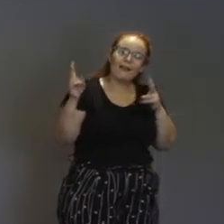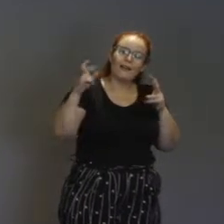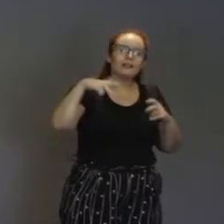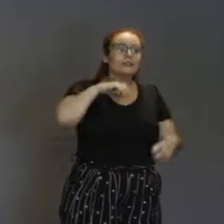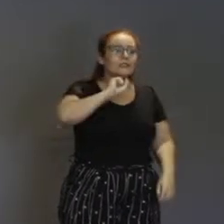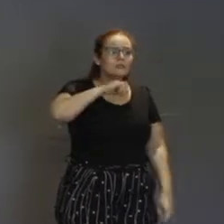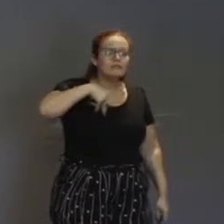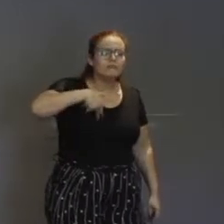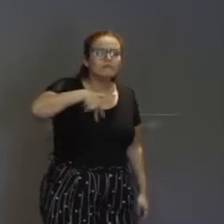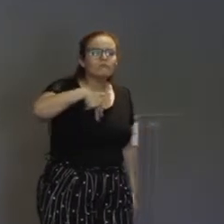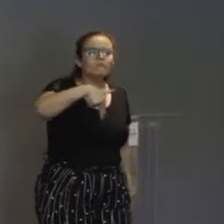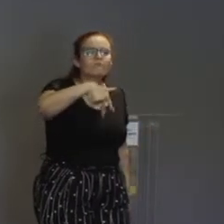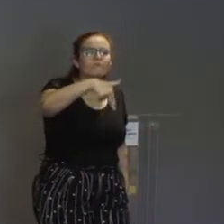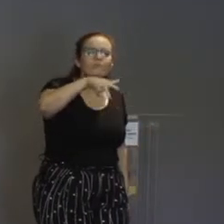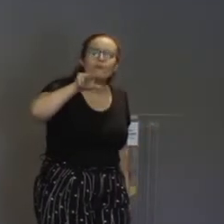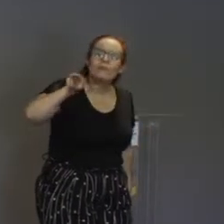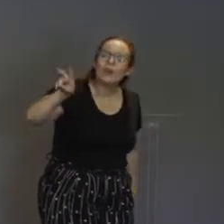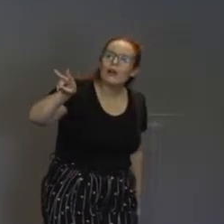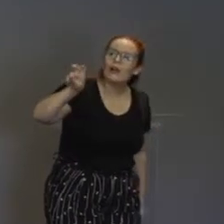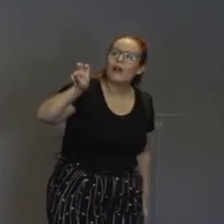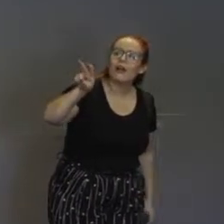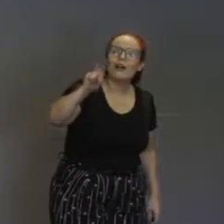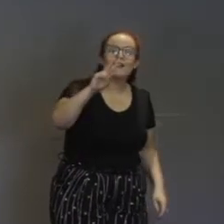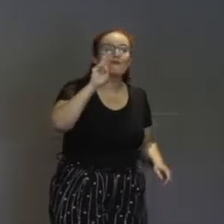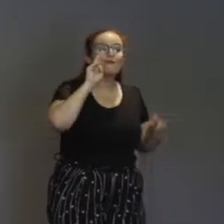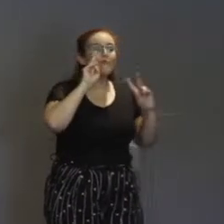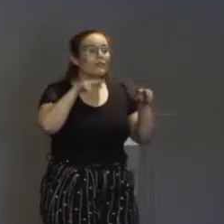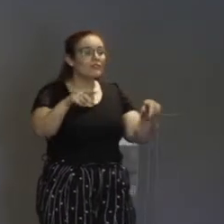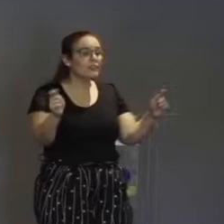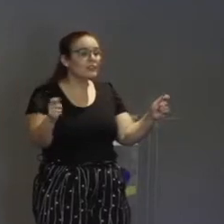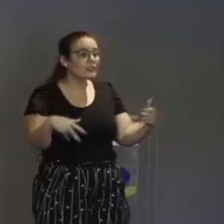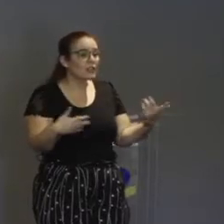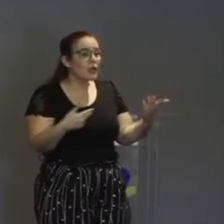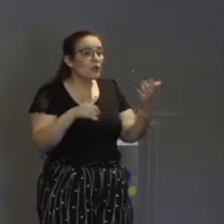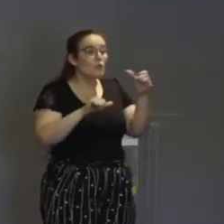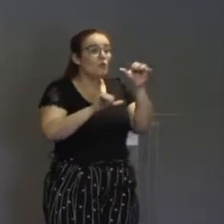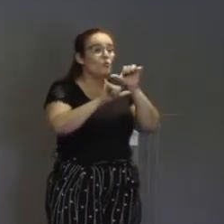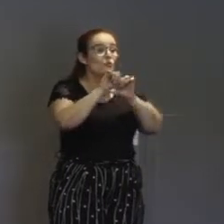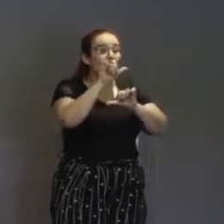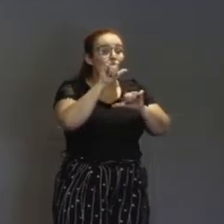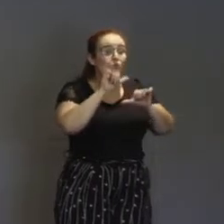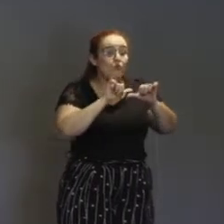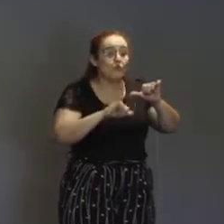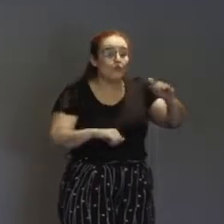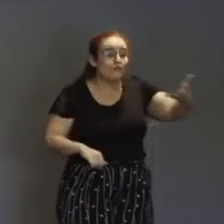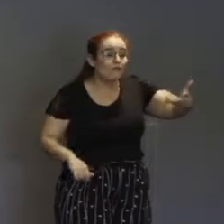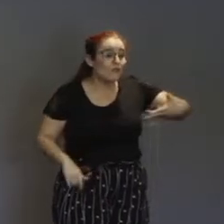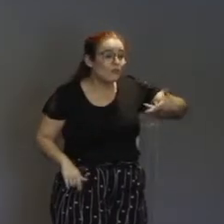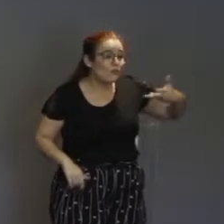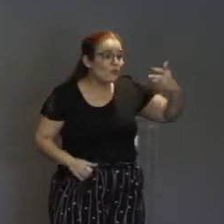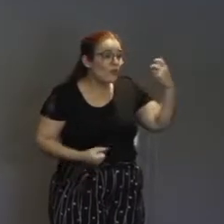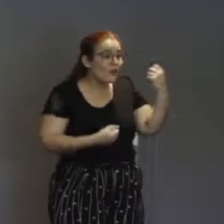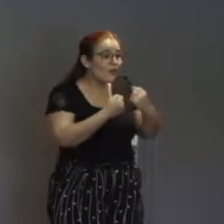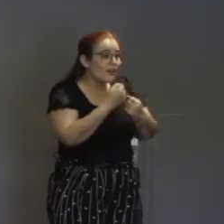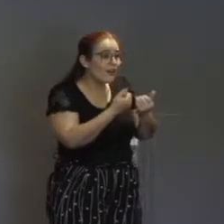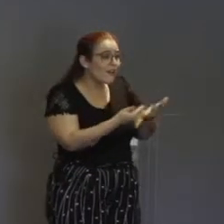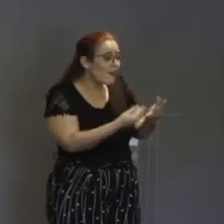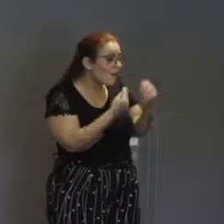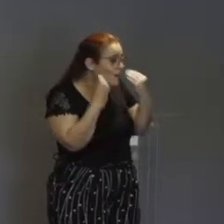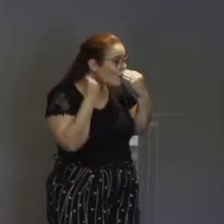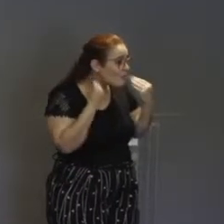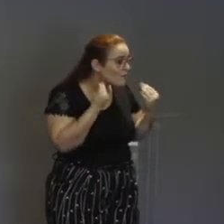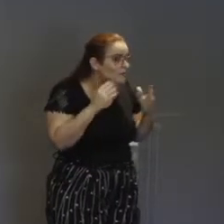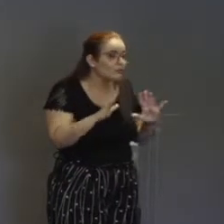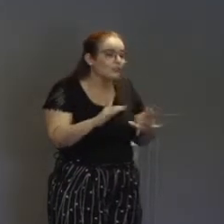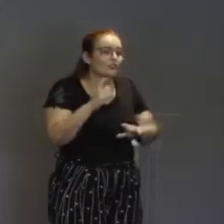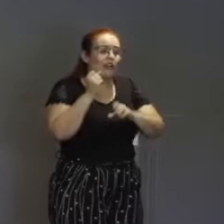já construído, o comportamento das pessoas pela própria alteração da velocidade do fluxo urbano. E isso tem